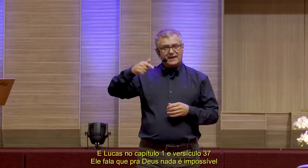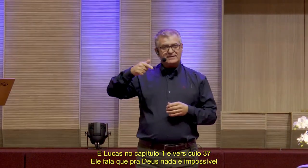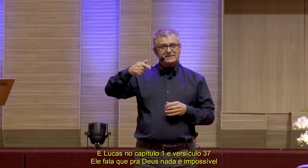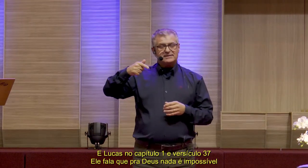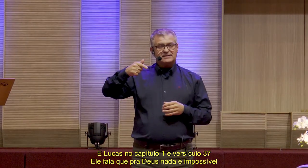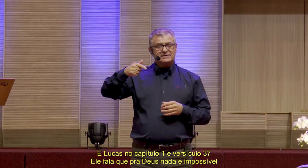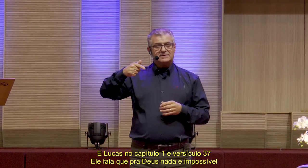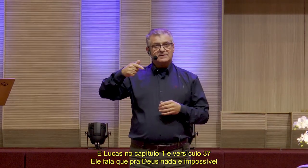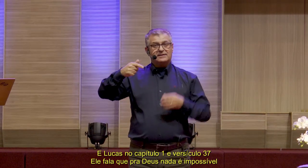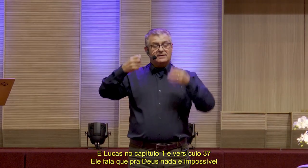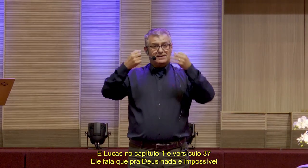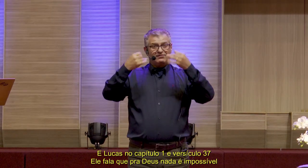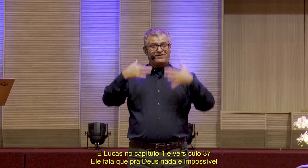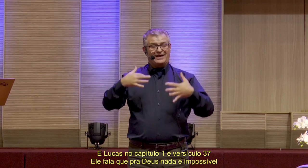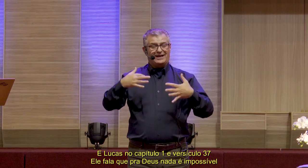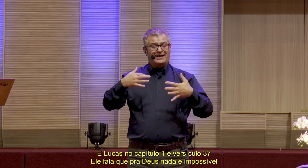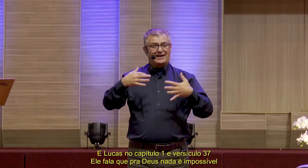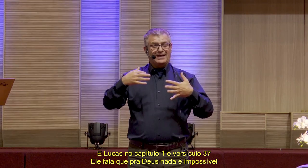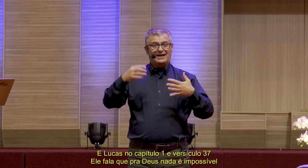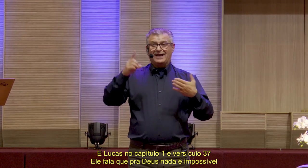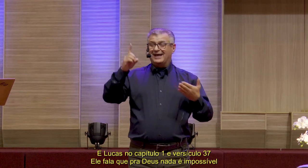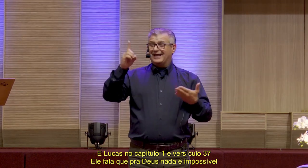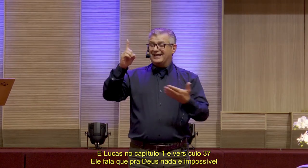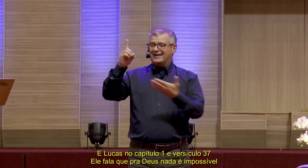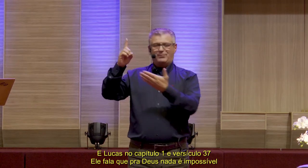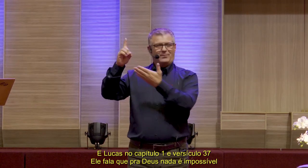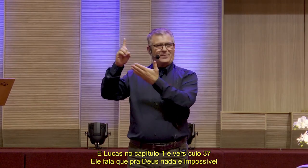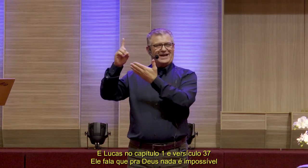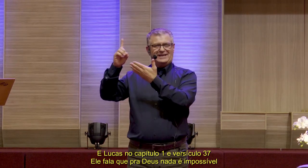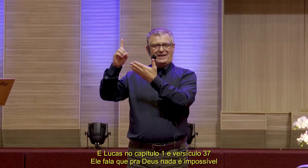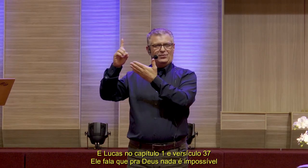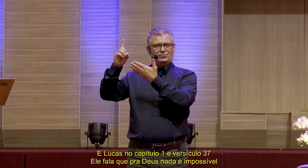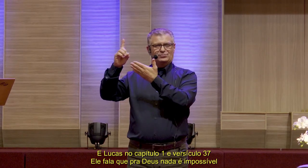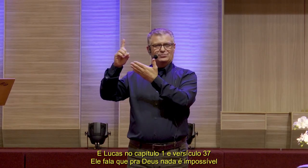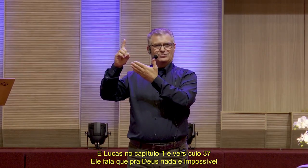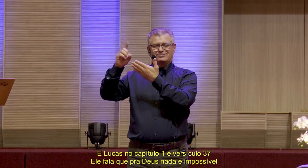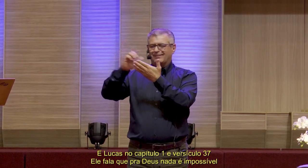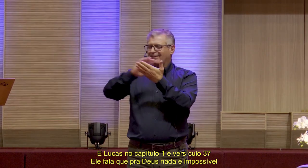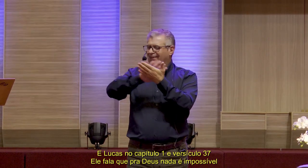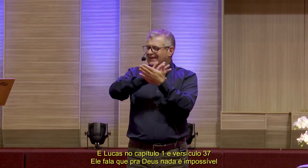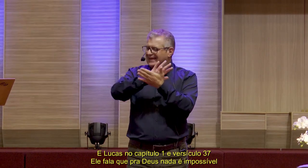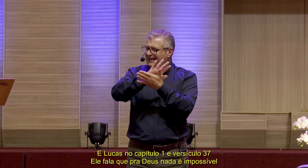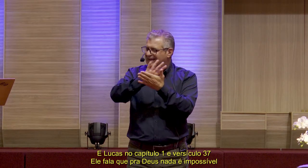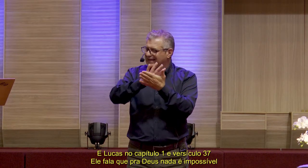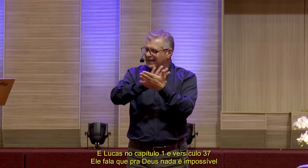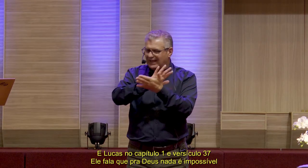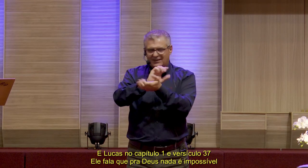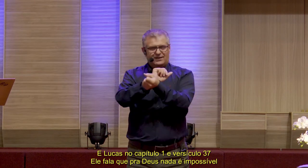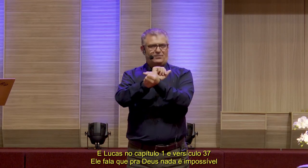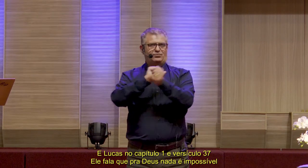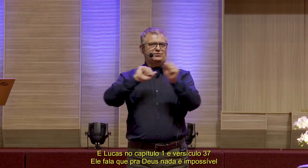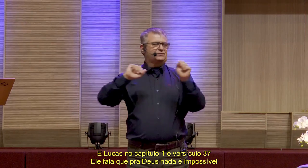37, ele fala que para Deus nada é impossível.